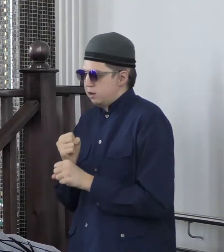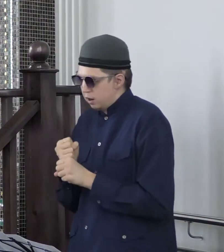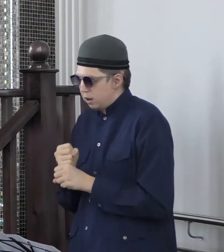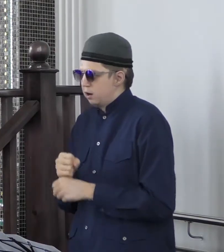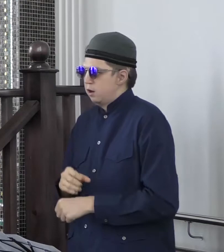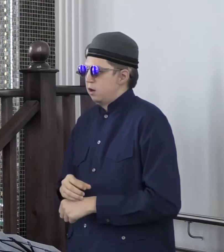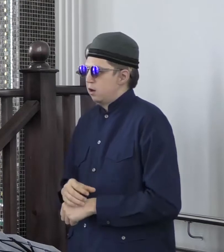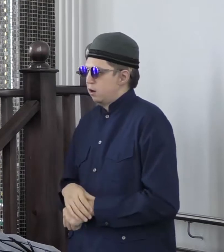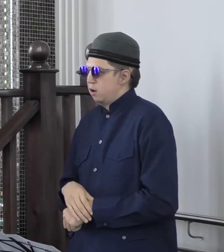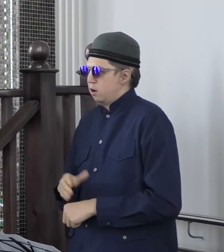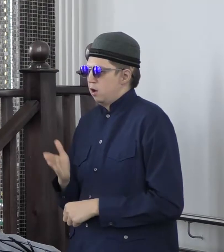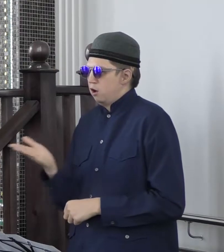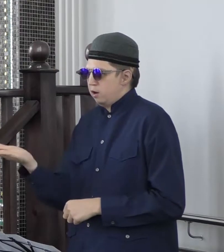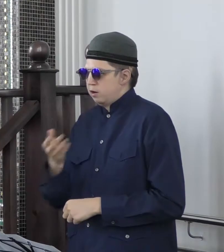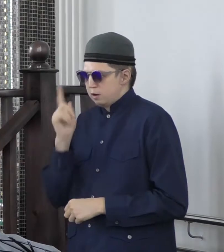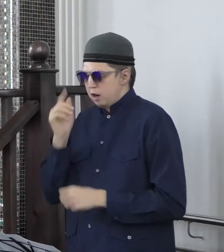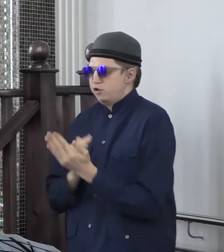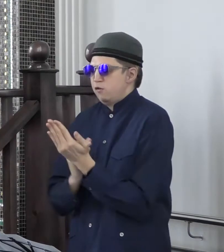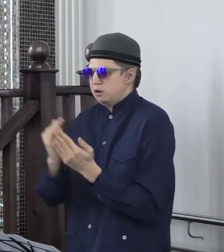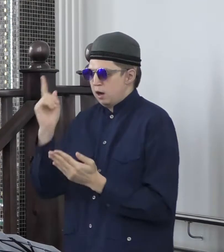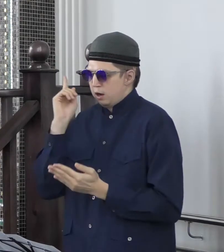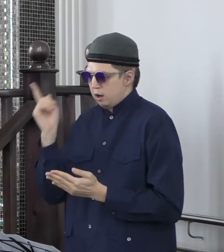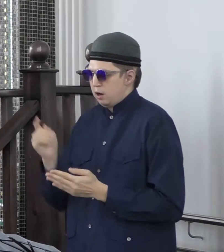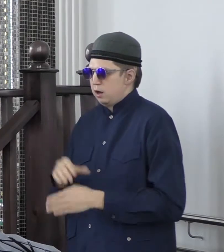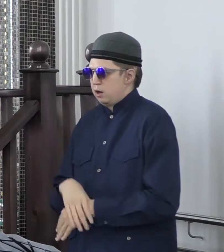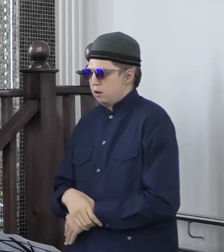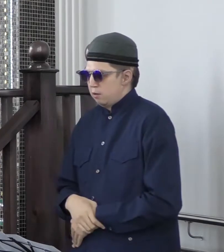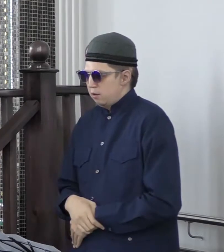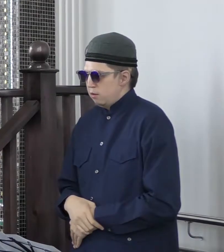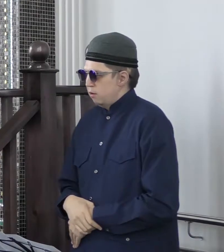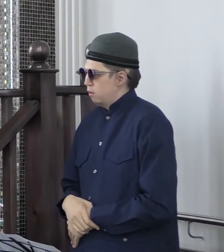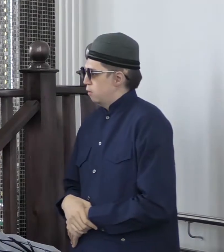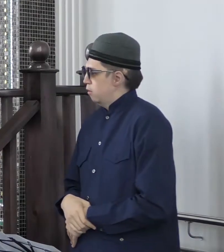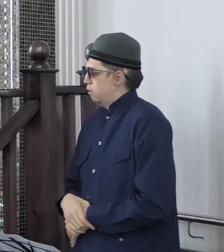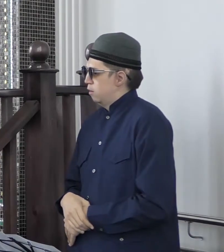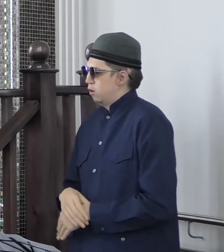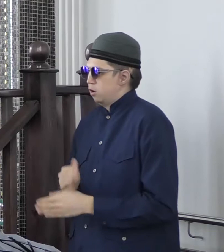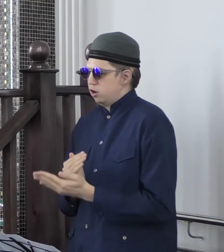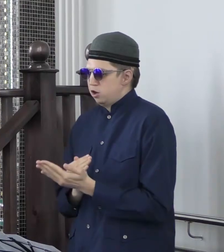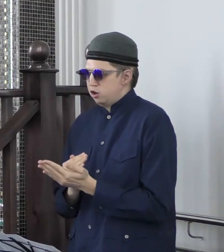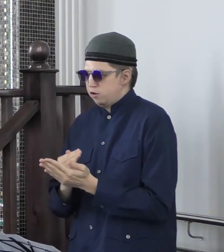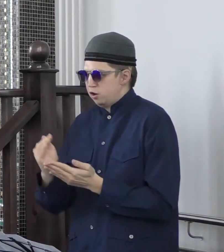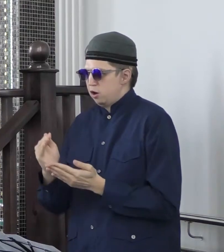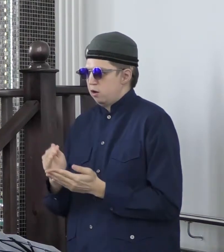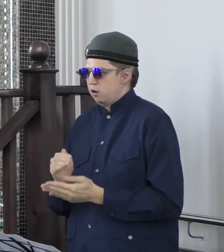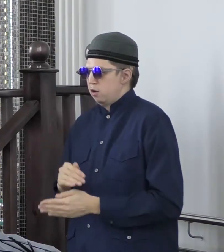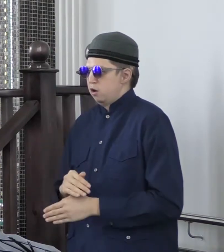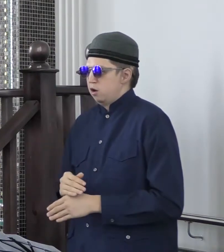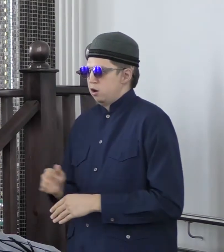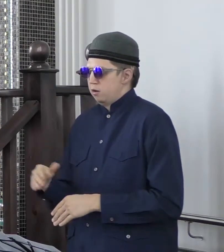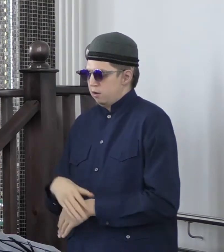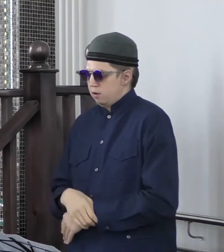делаешь, ты обязательно знаешь, что Всевышний с тобой. Если ты один, то второй Всевышний. Если нас двое, то третий